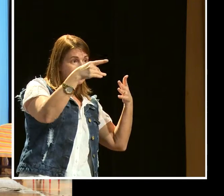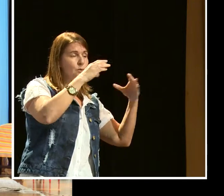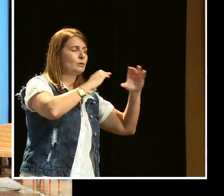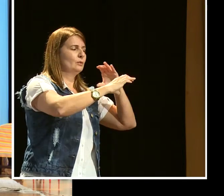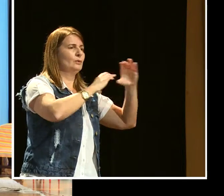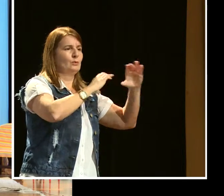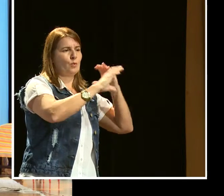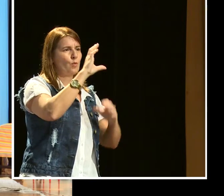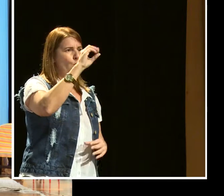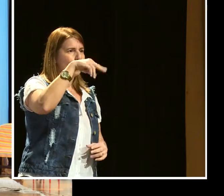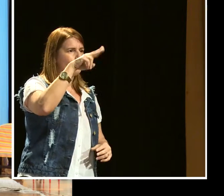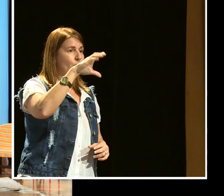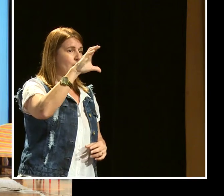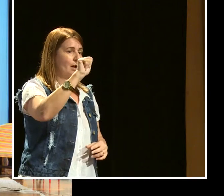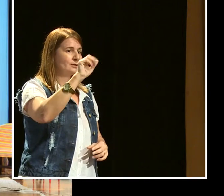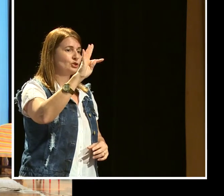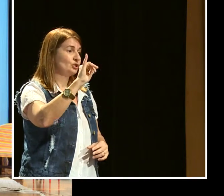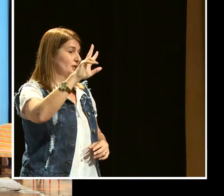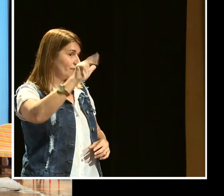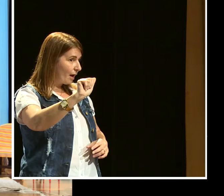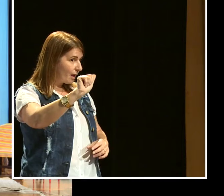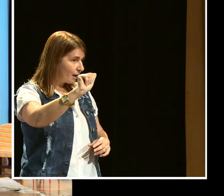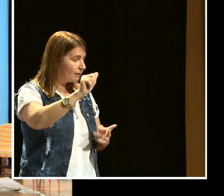Nós sabemos que nós precisamos ter